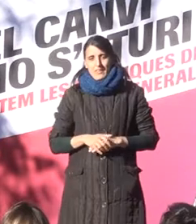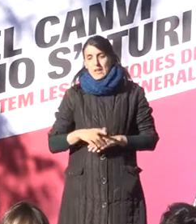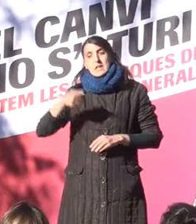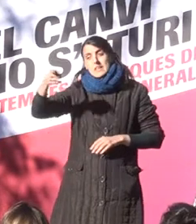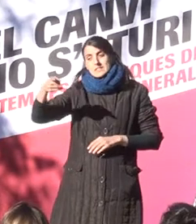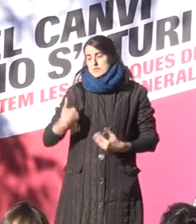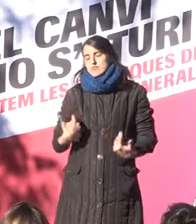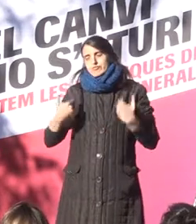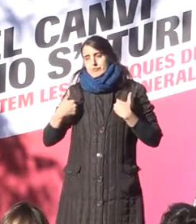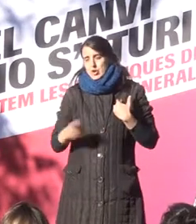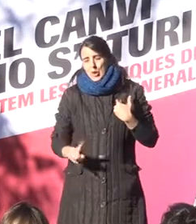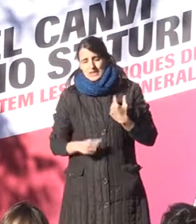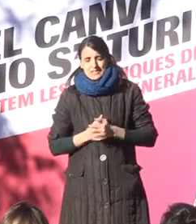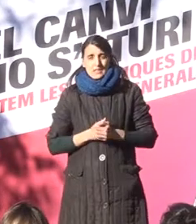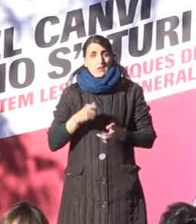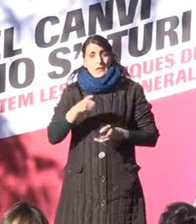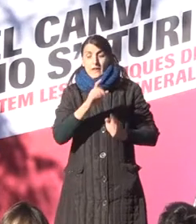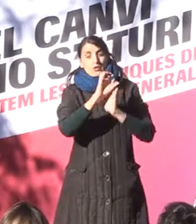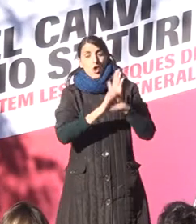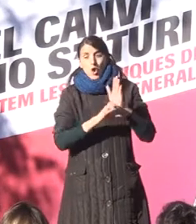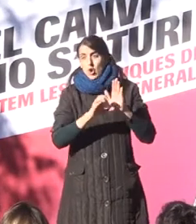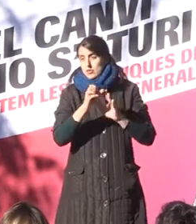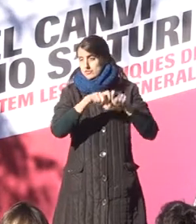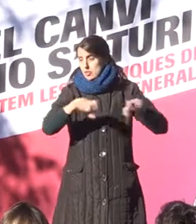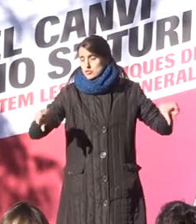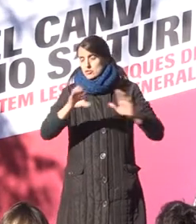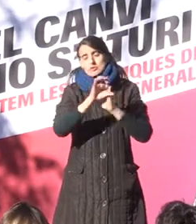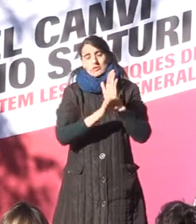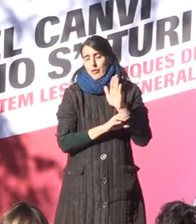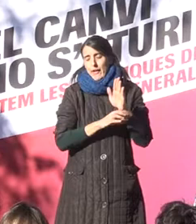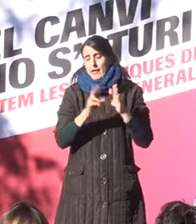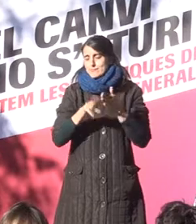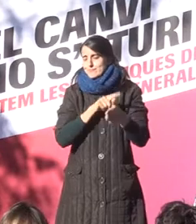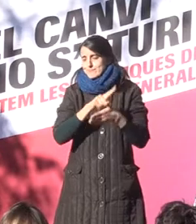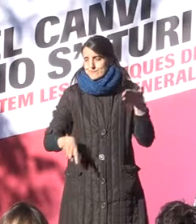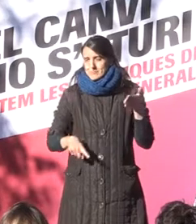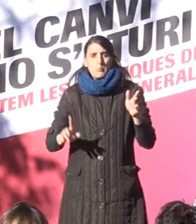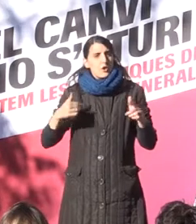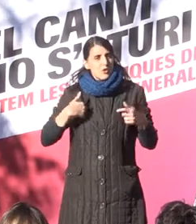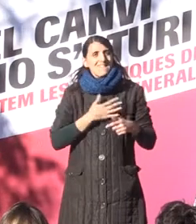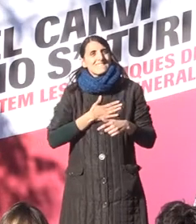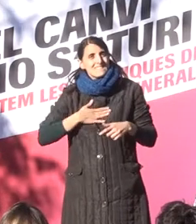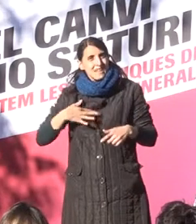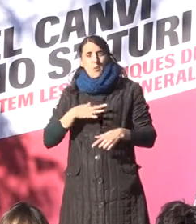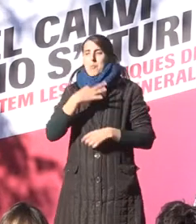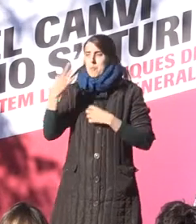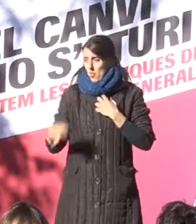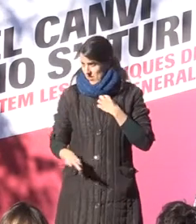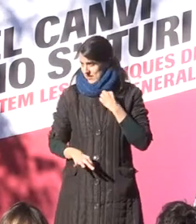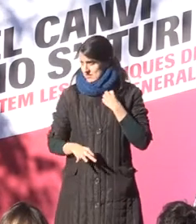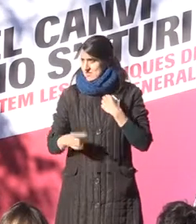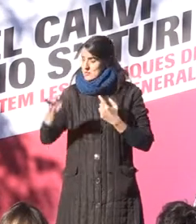tienes competencias hoy no es que venga constitucional y no te dejará hacerlo puede ser pero yo quiero poder y para poder necesito que ustedes